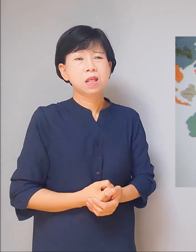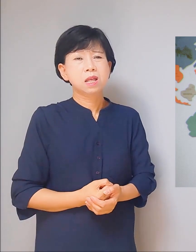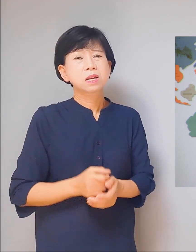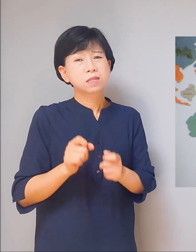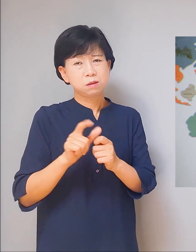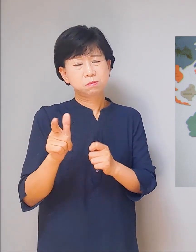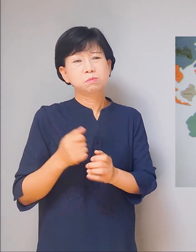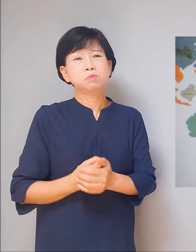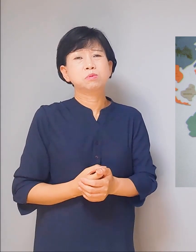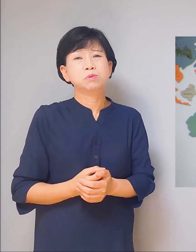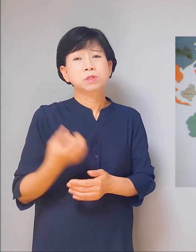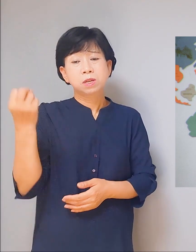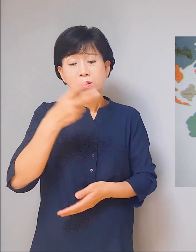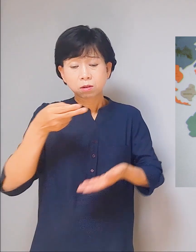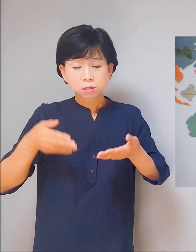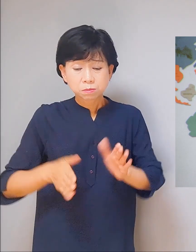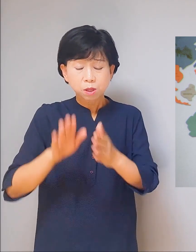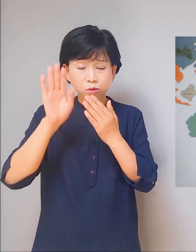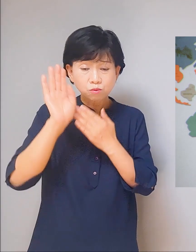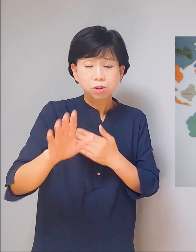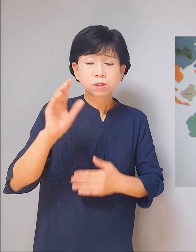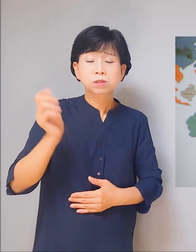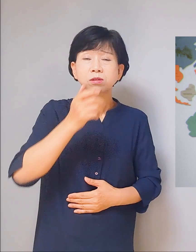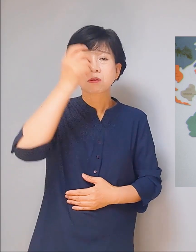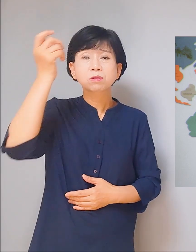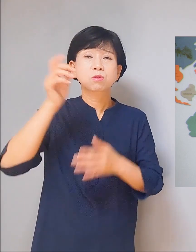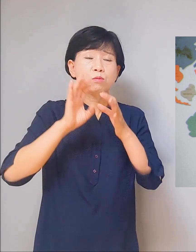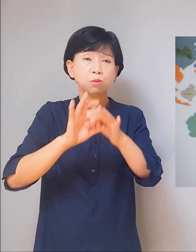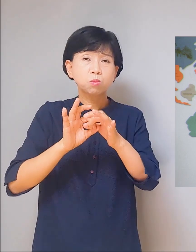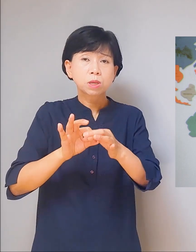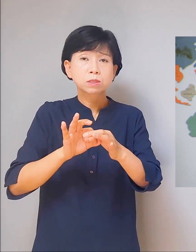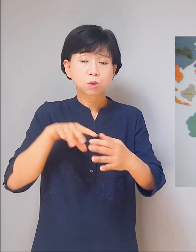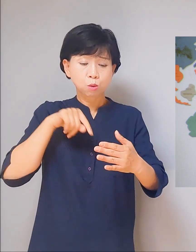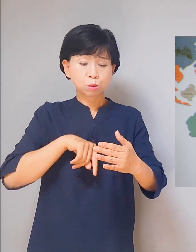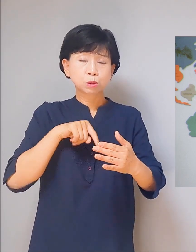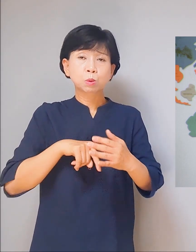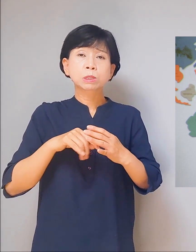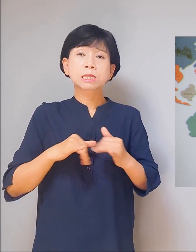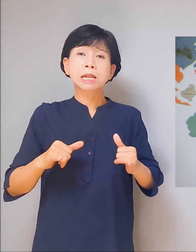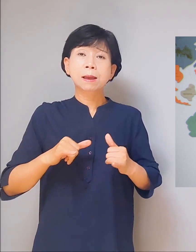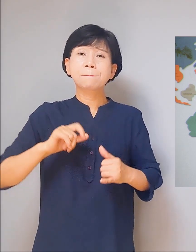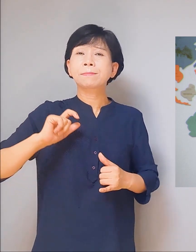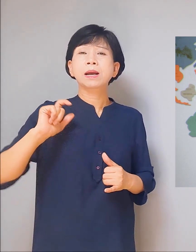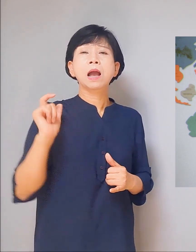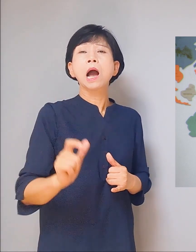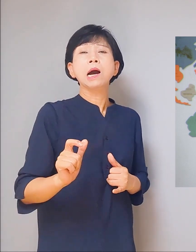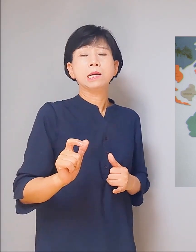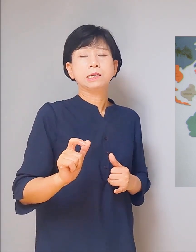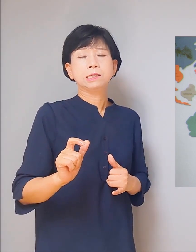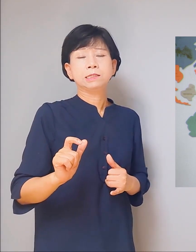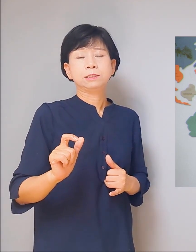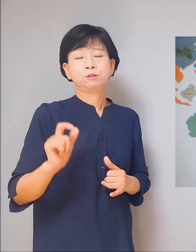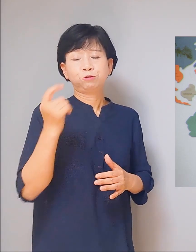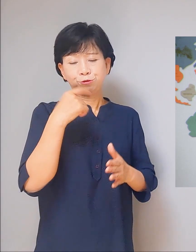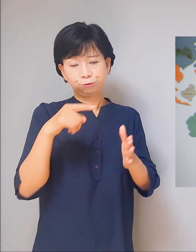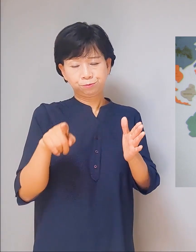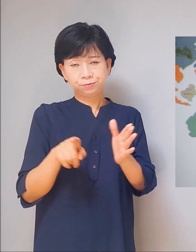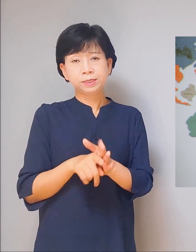그런데 거듭난 후에는요, 성령으로 말미암아 이 속사람이 강건해지는 줄